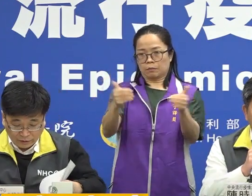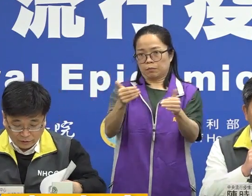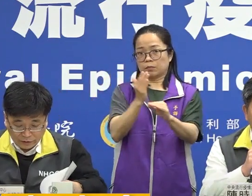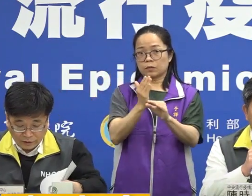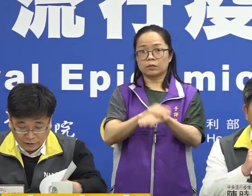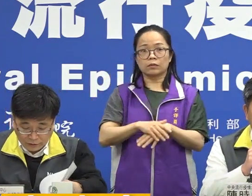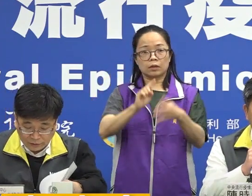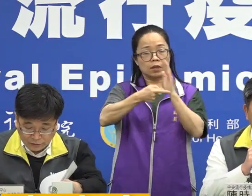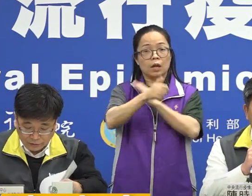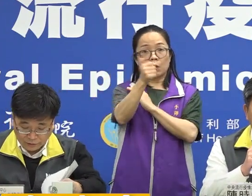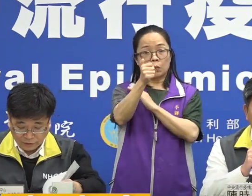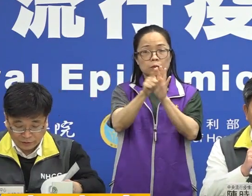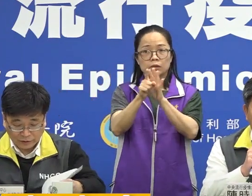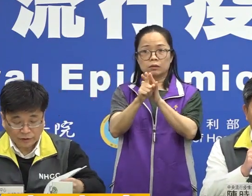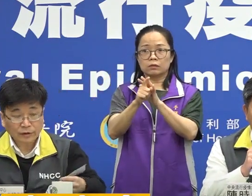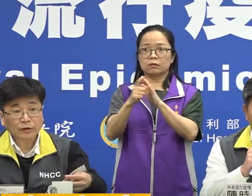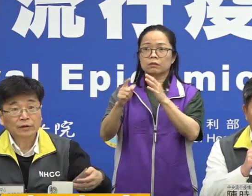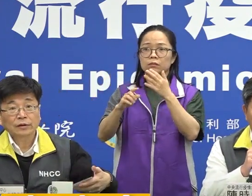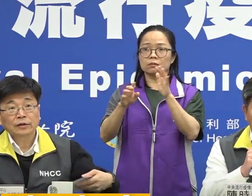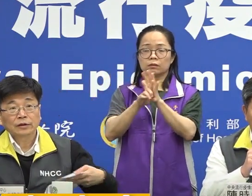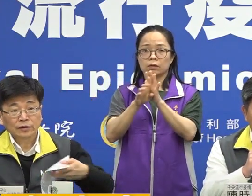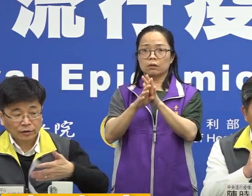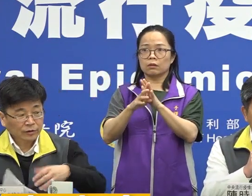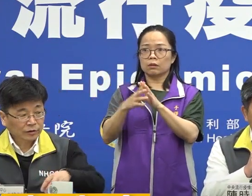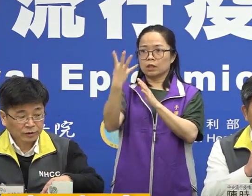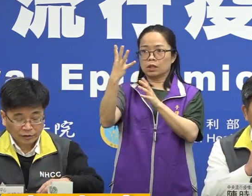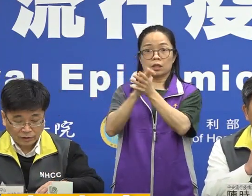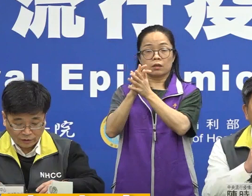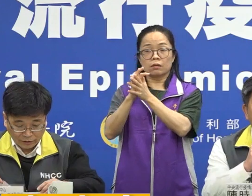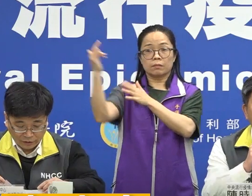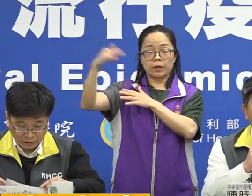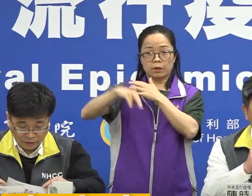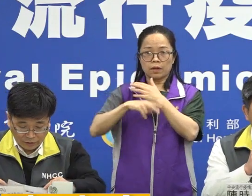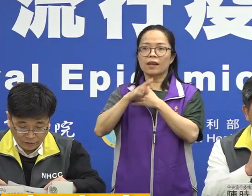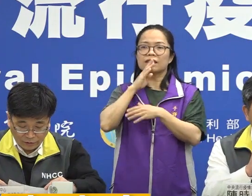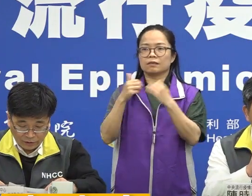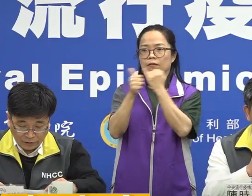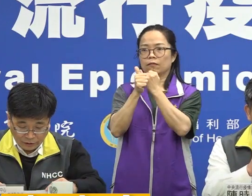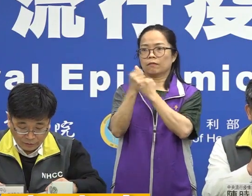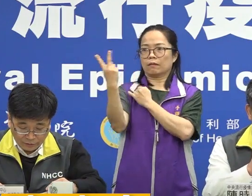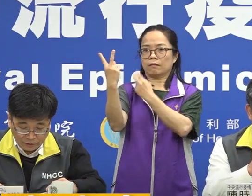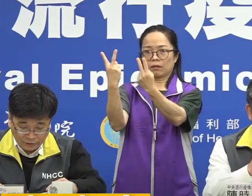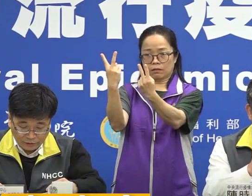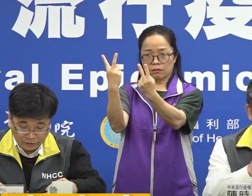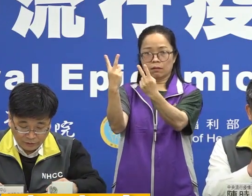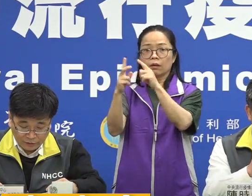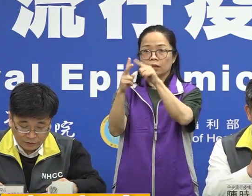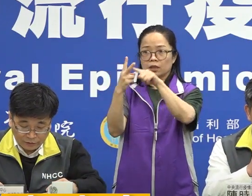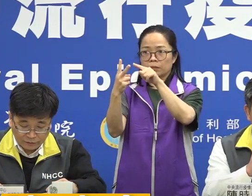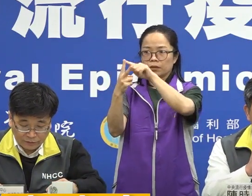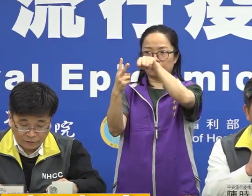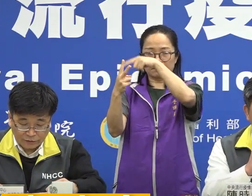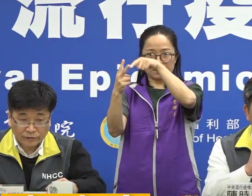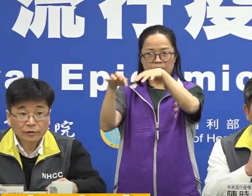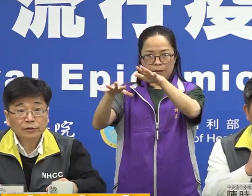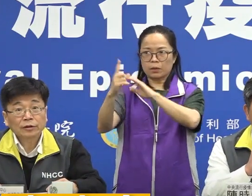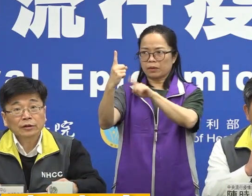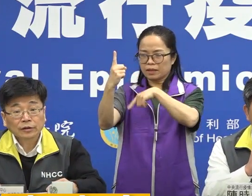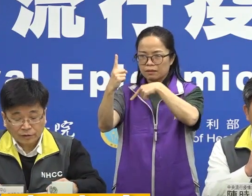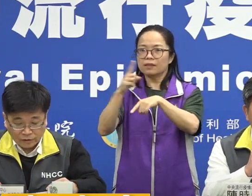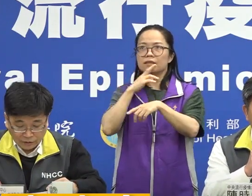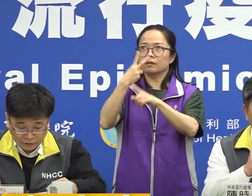在2月24日接待的4名，美国友人为2对夫妻，其中一对夫妻有一人